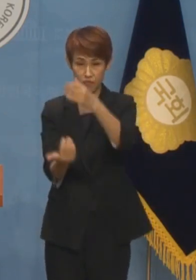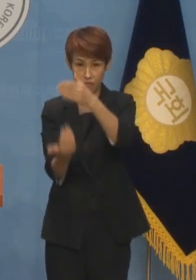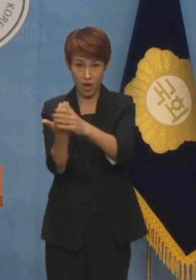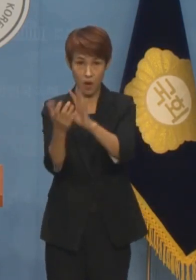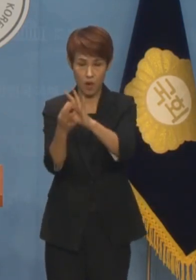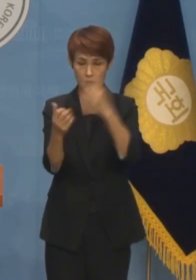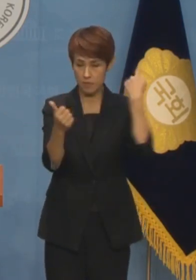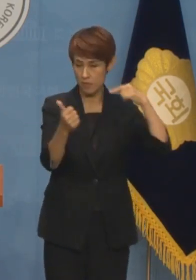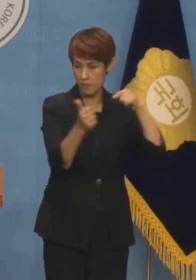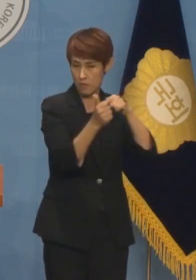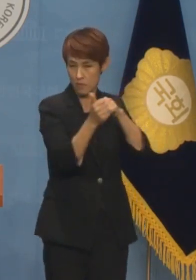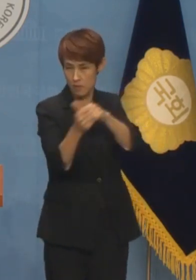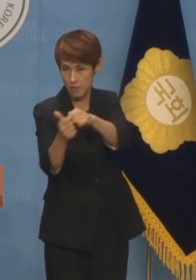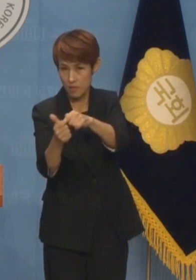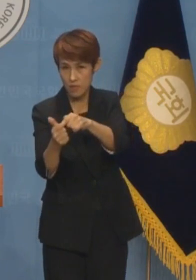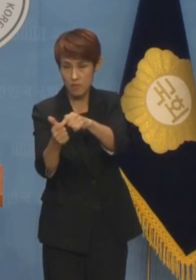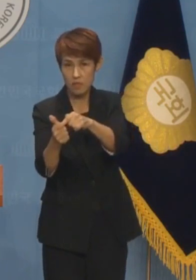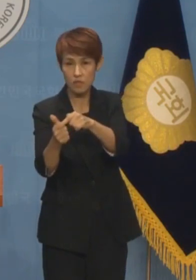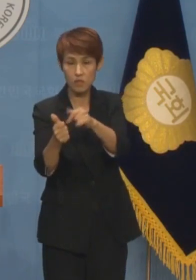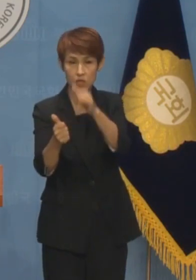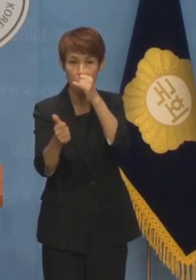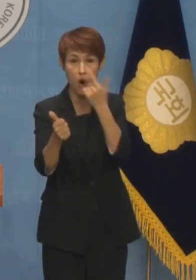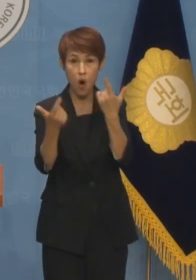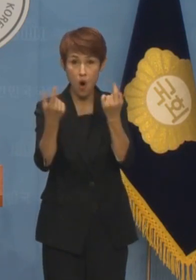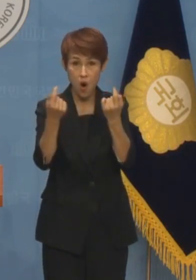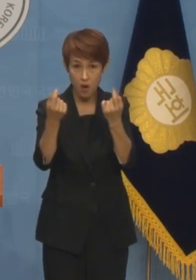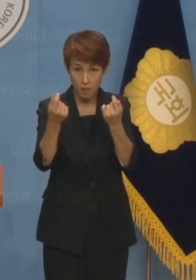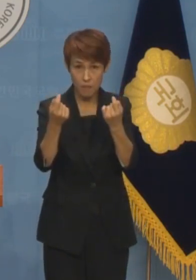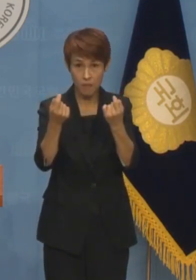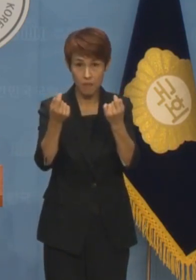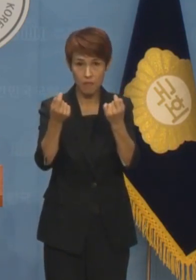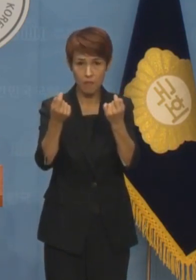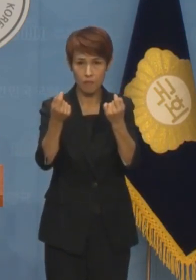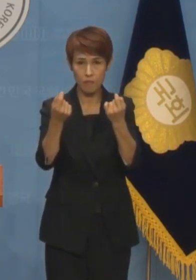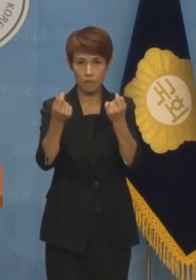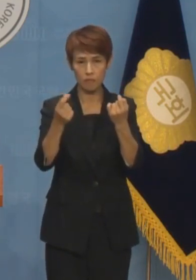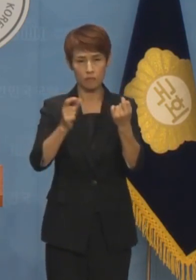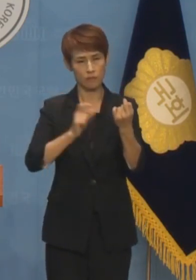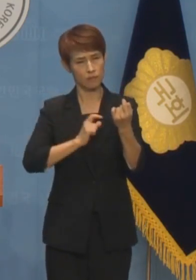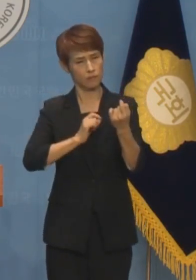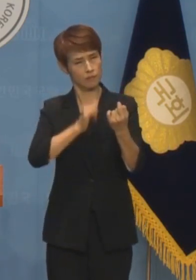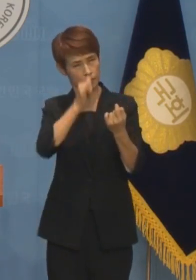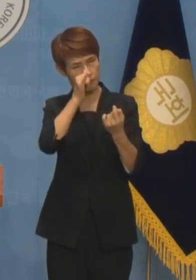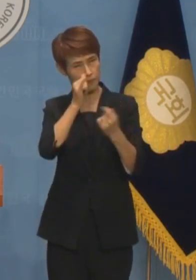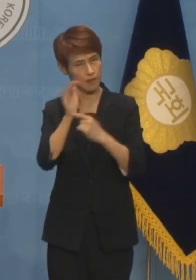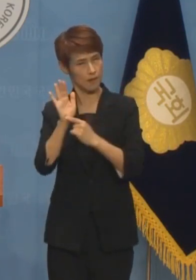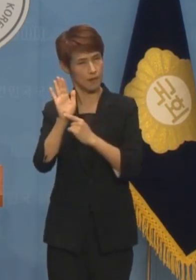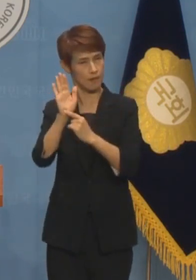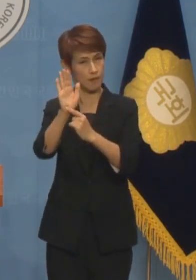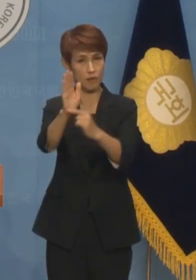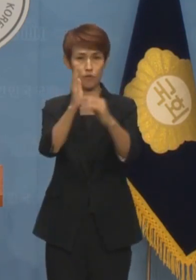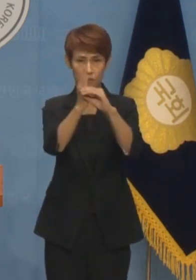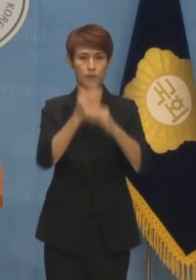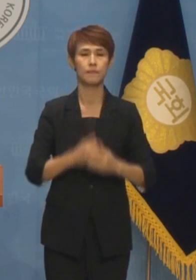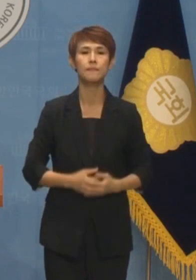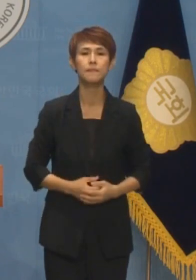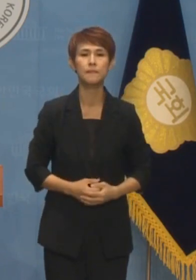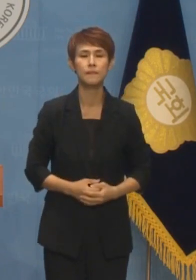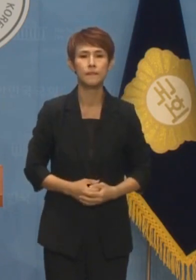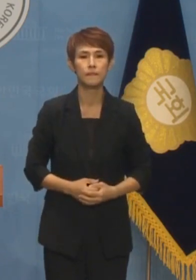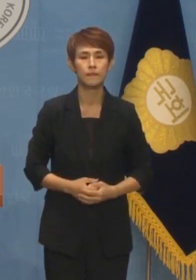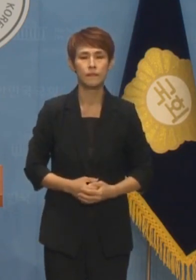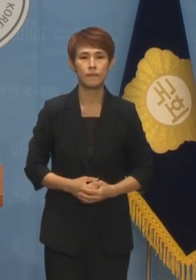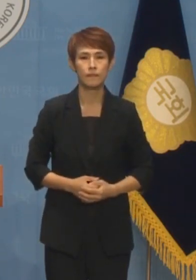사건의 배우라도 되는 것처럼 무차별적으로 우을 확대 재생산하고 있습니다